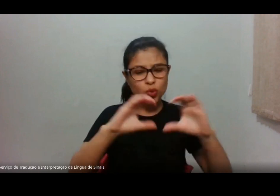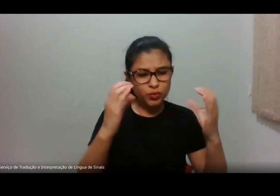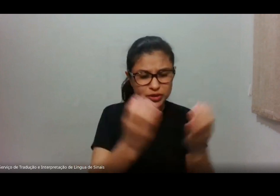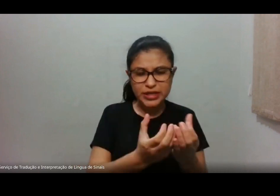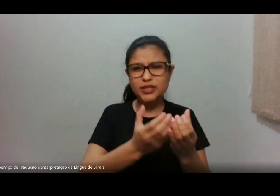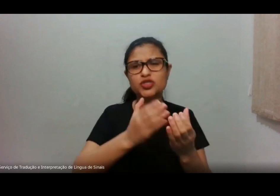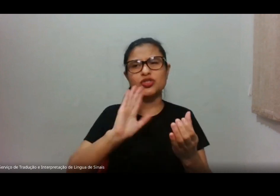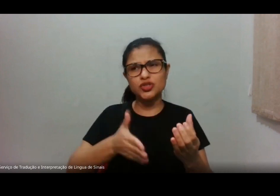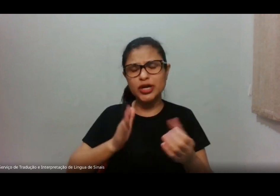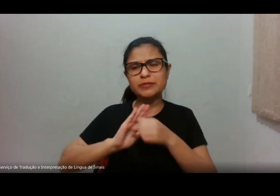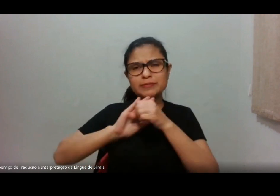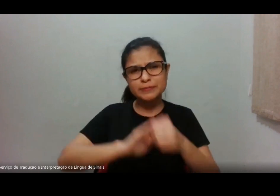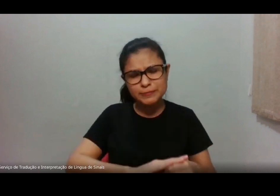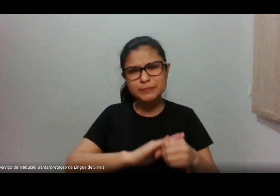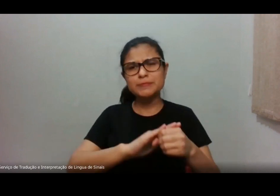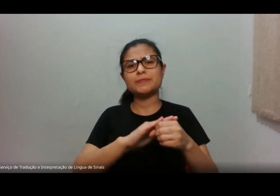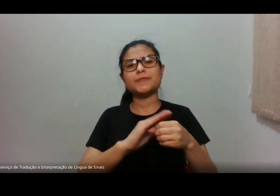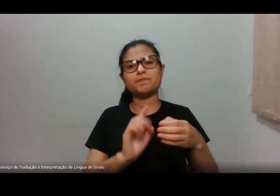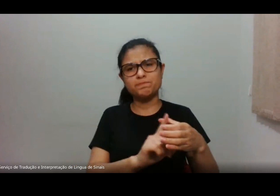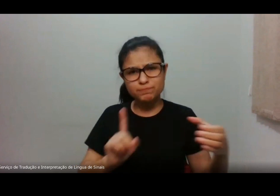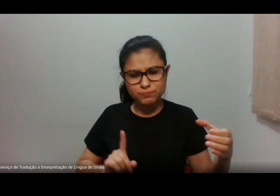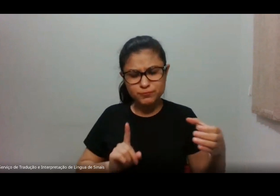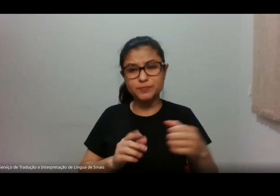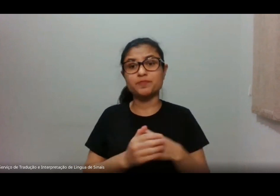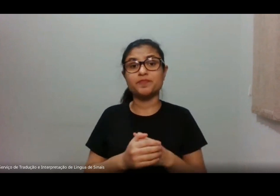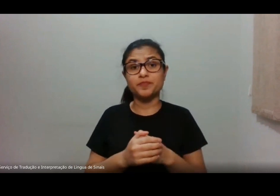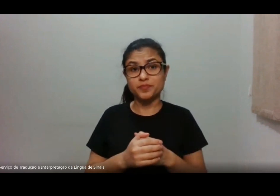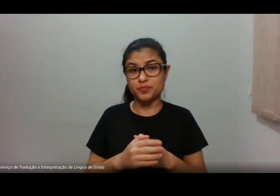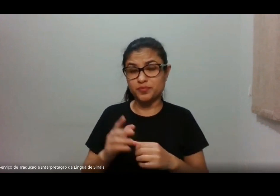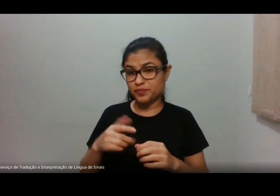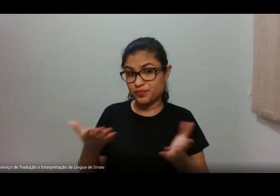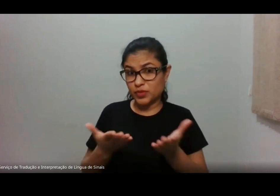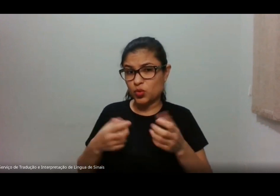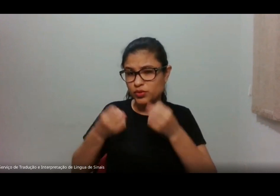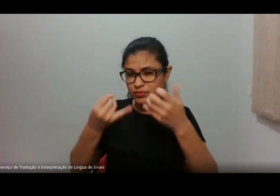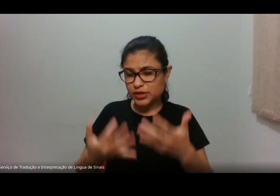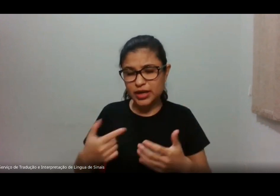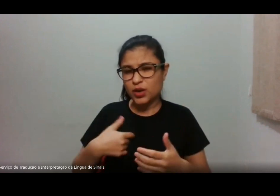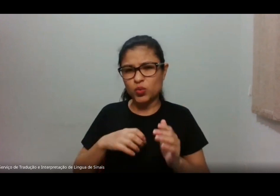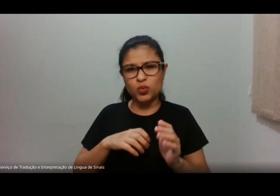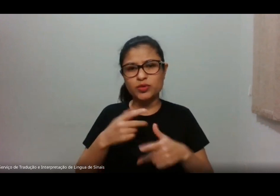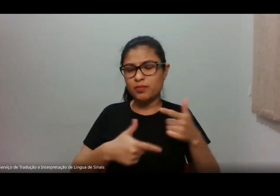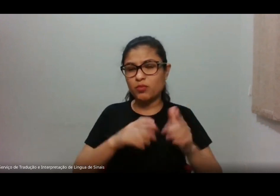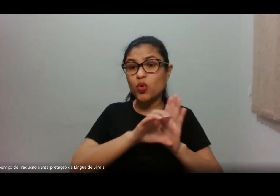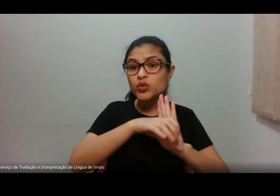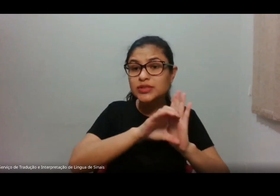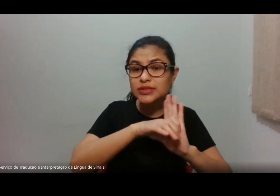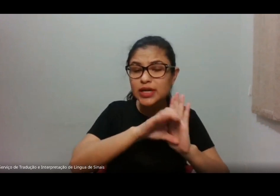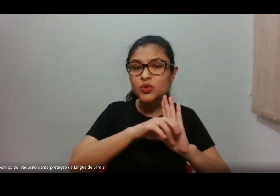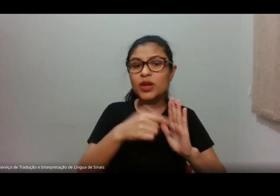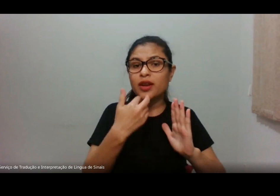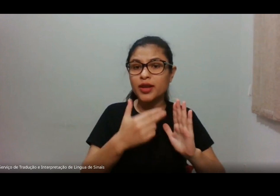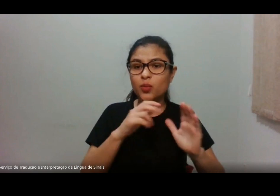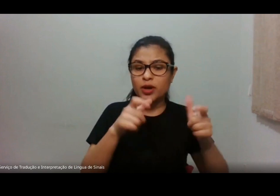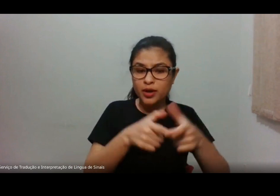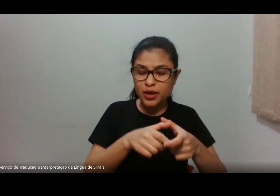historicamente marginalizadas. Aqui quero fazer um parênteses. Eu não trabalho com o conceito nem de língua minoritária,